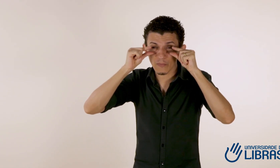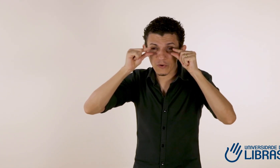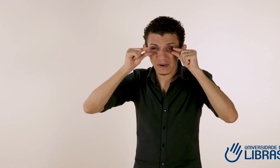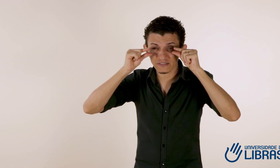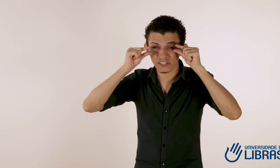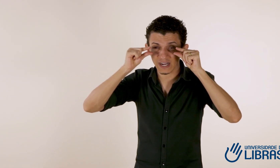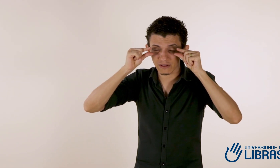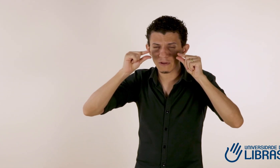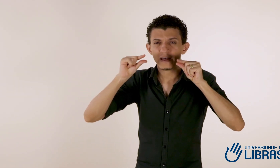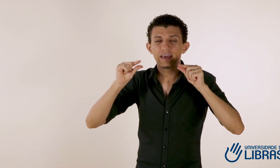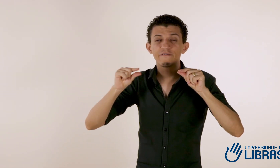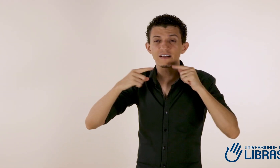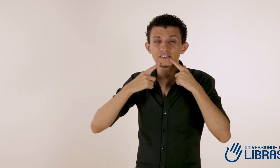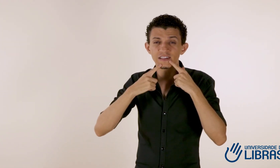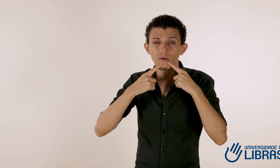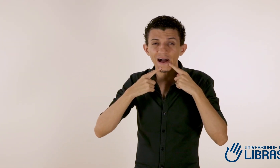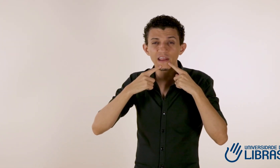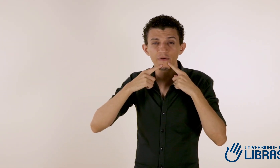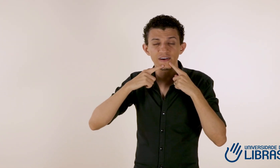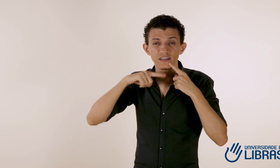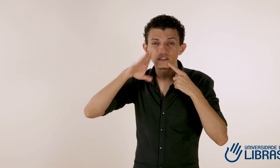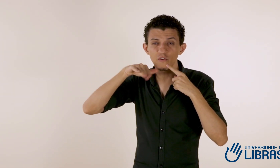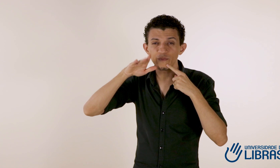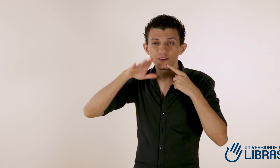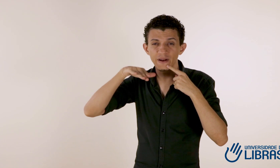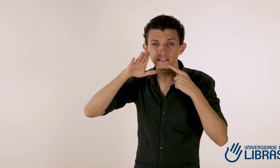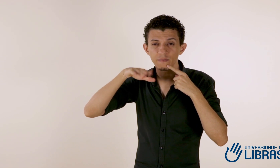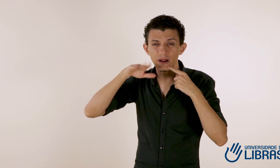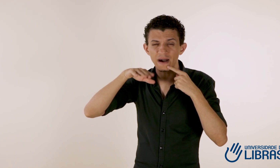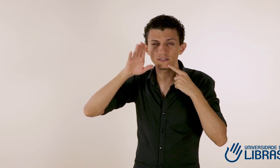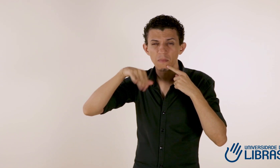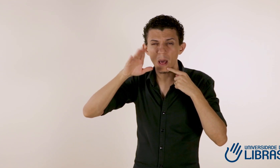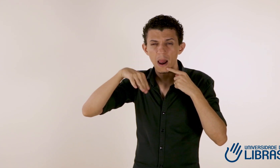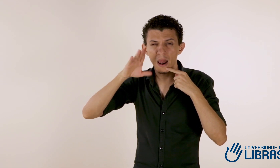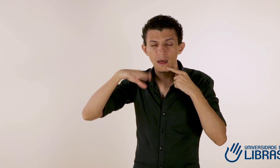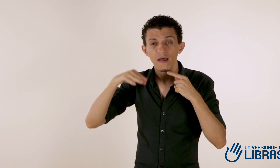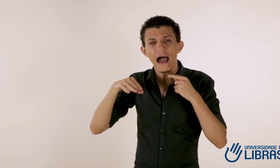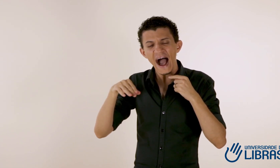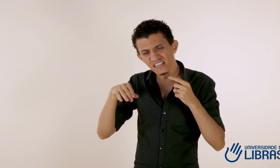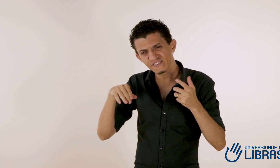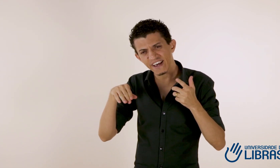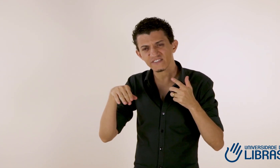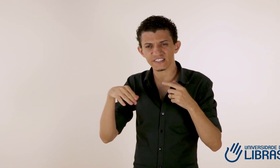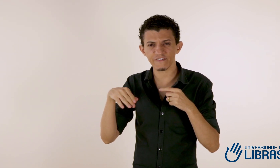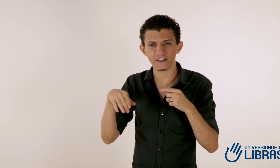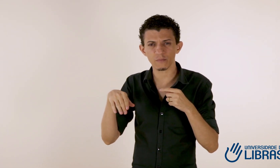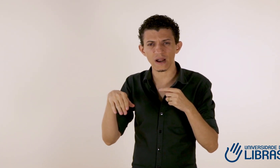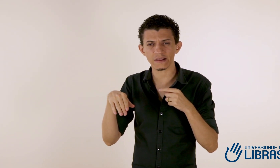pouco mais fechado, e enfatiza ainda com a língua fazendo esse movimento para cima e para baixo. Às vezes vai ser feito para o lado